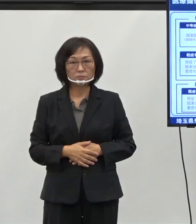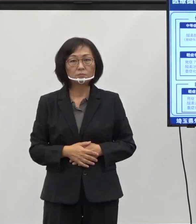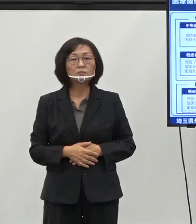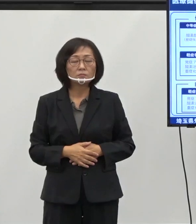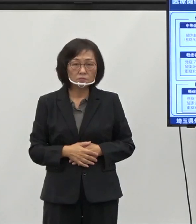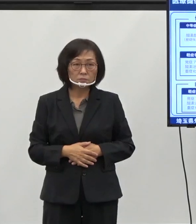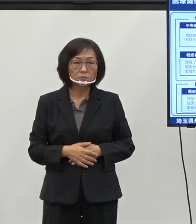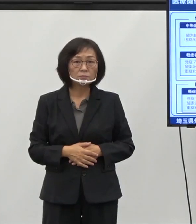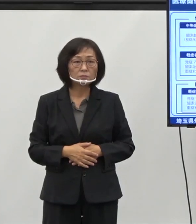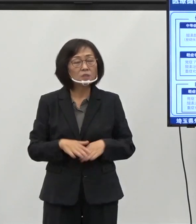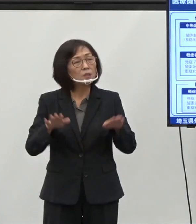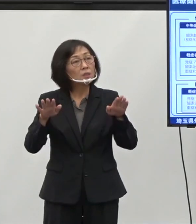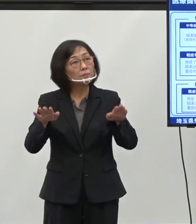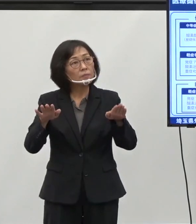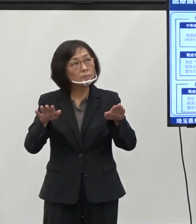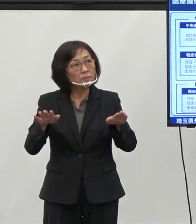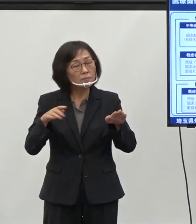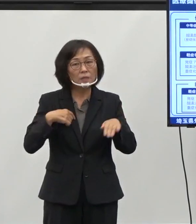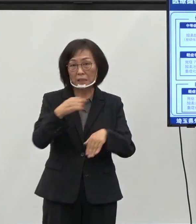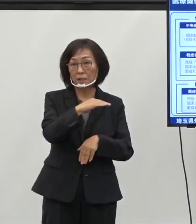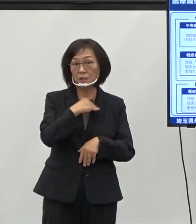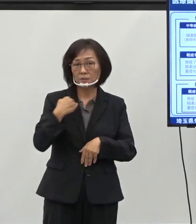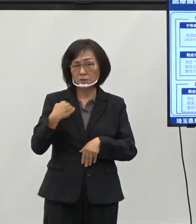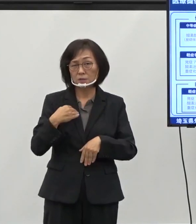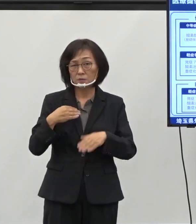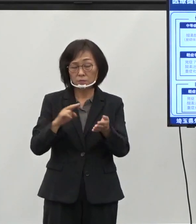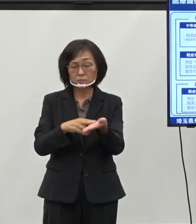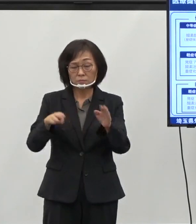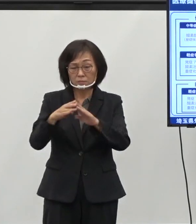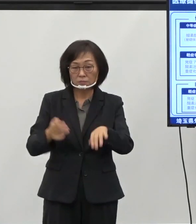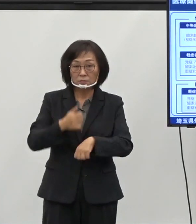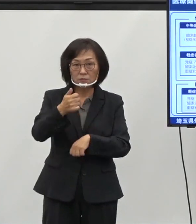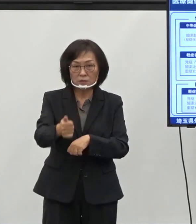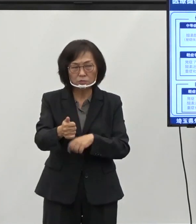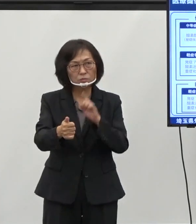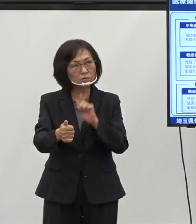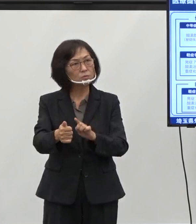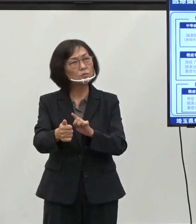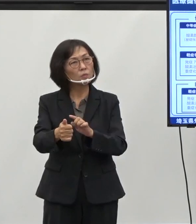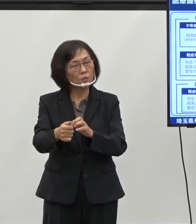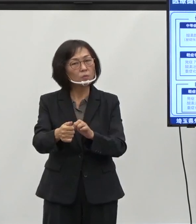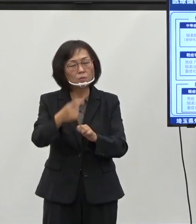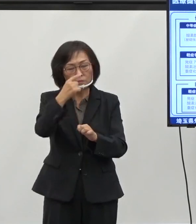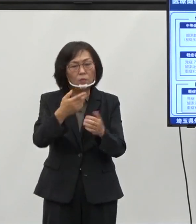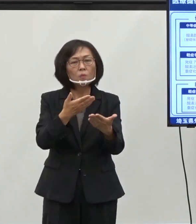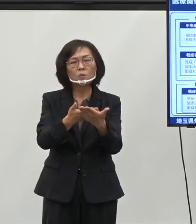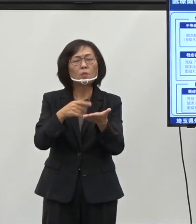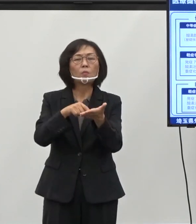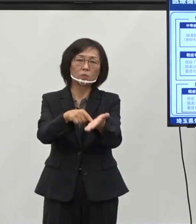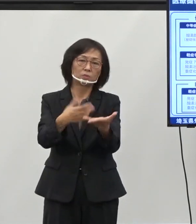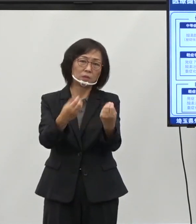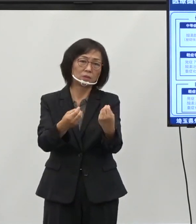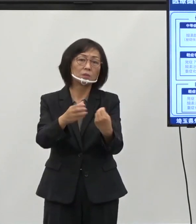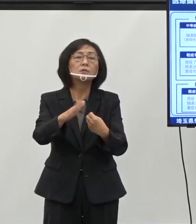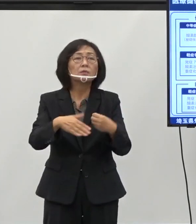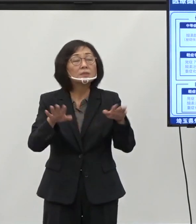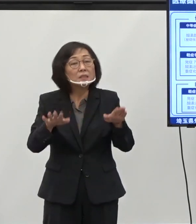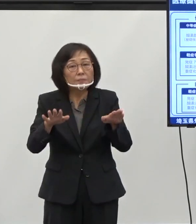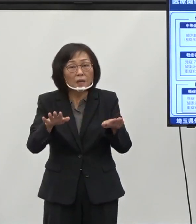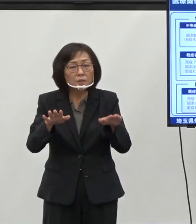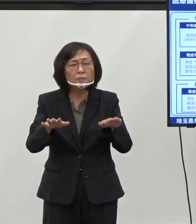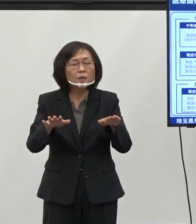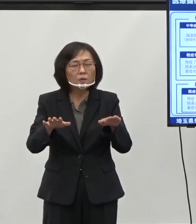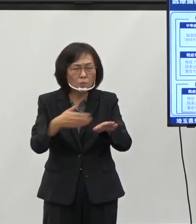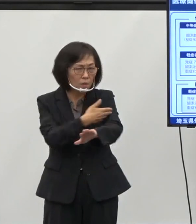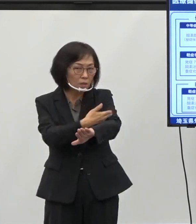になっているので、現時点では我々は、外来というのは昨日聞いた話でございますので、我々もちろん要望はしてましたけれども、今はその経